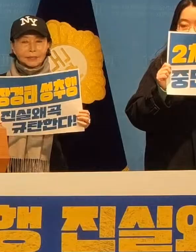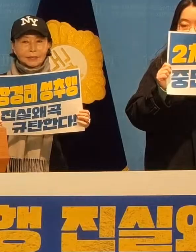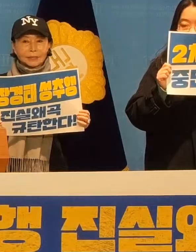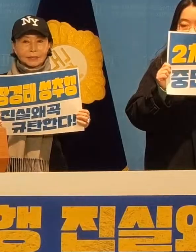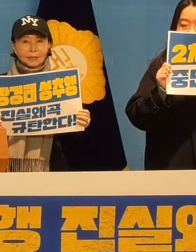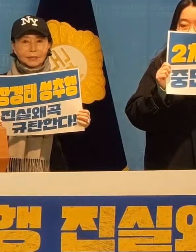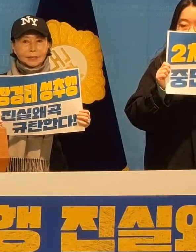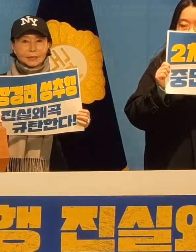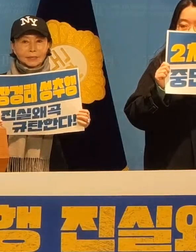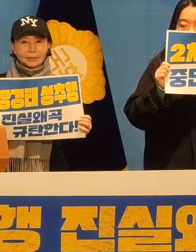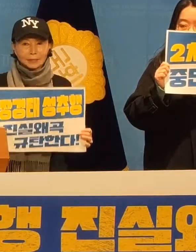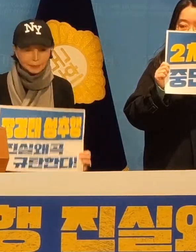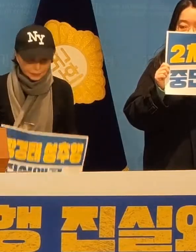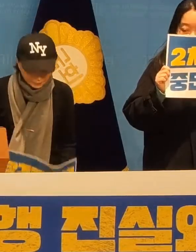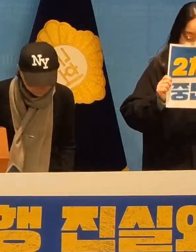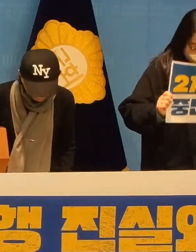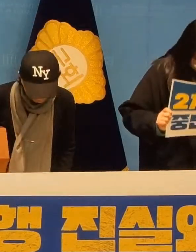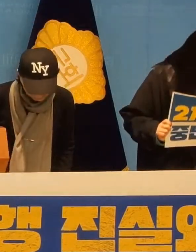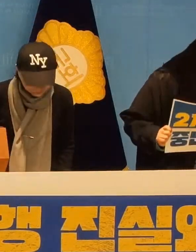하겠습니다. 감사합니다.